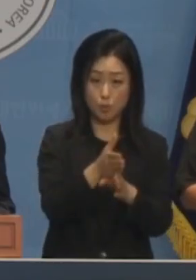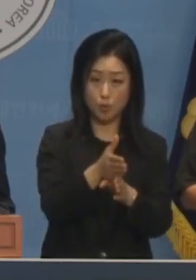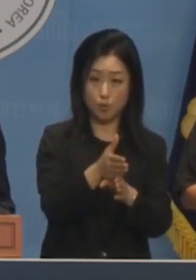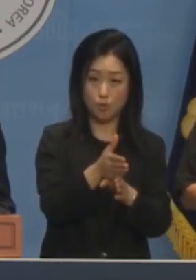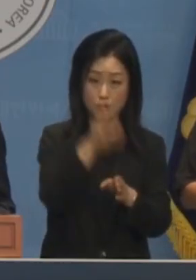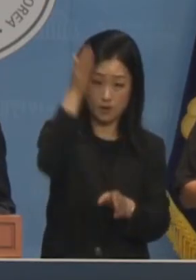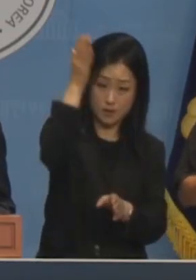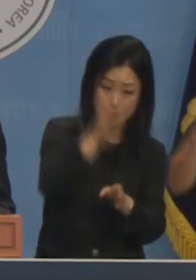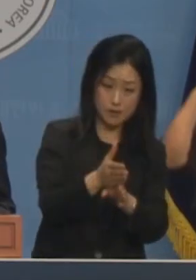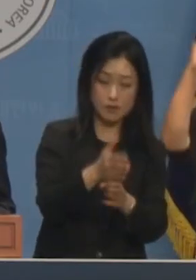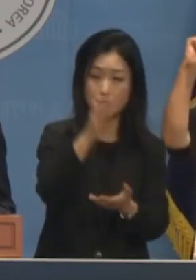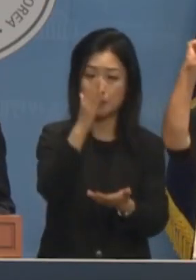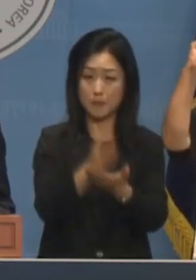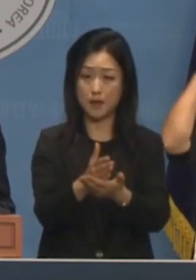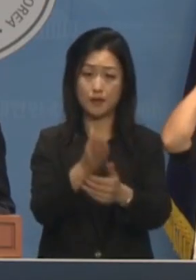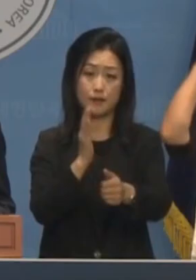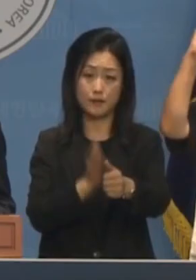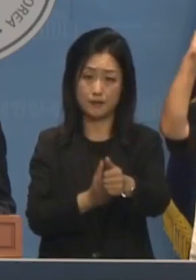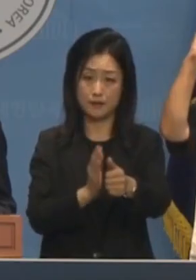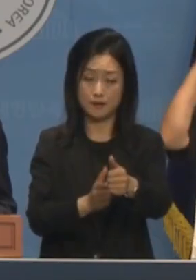전면 중단하라.